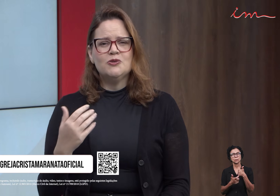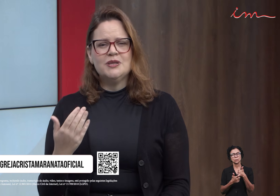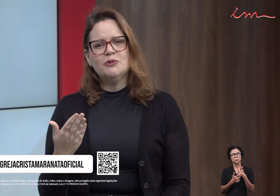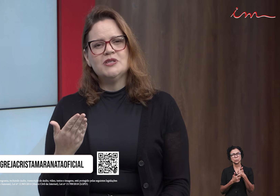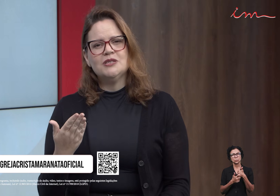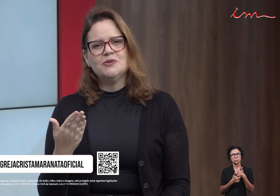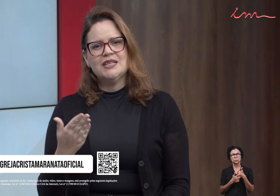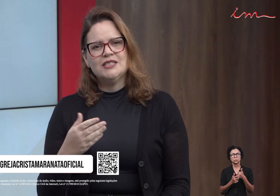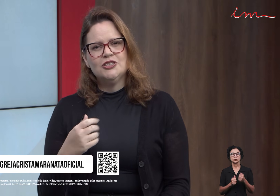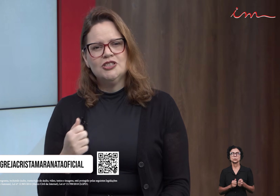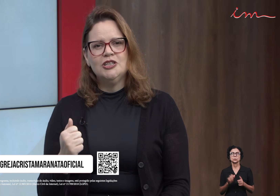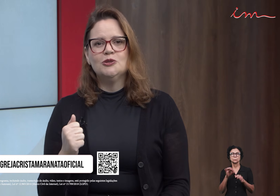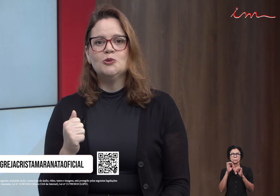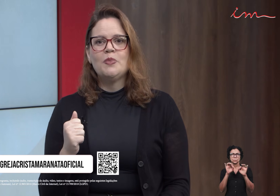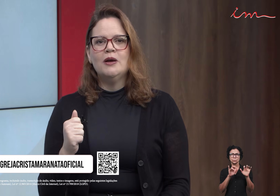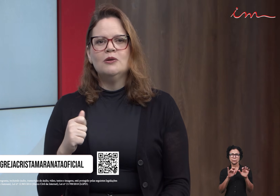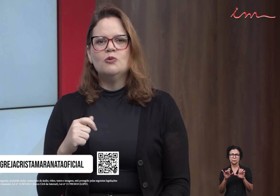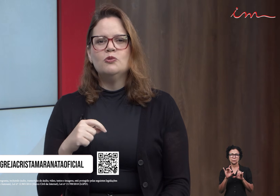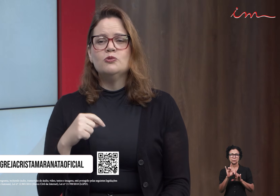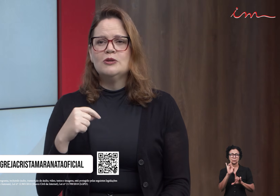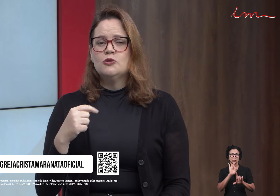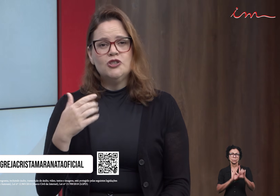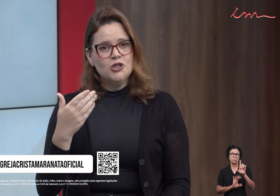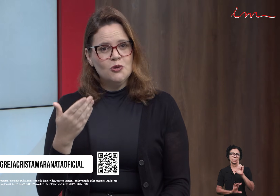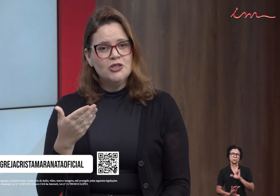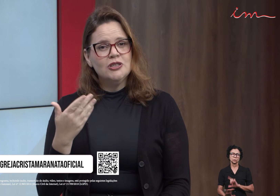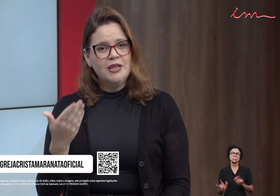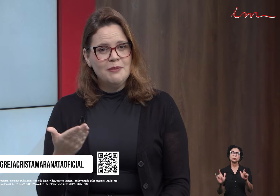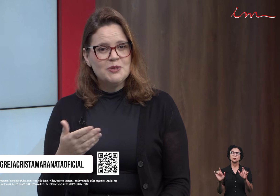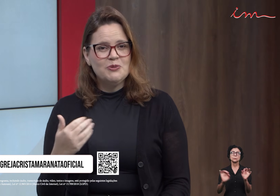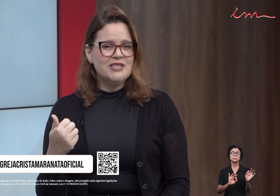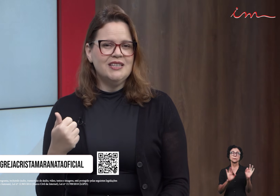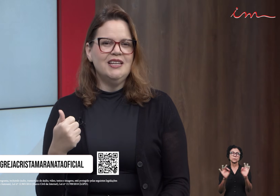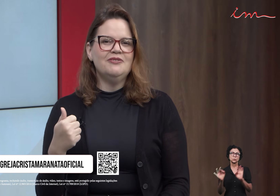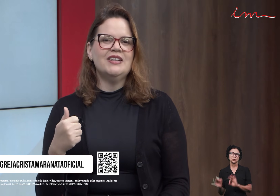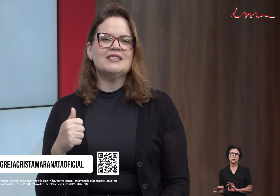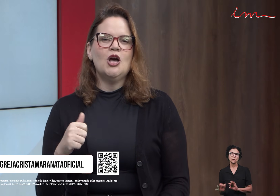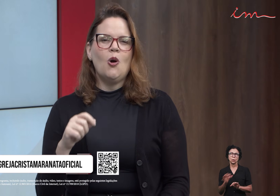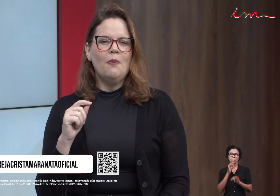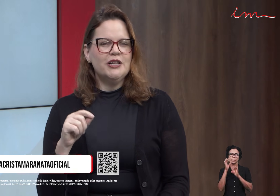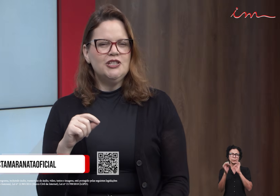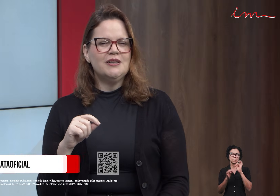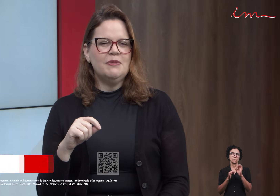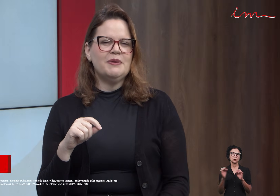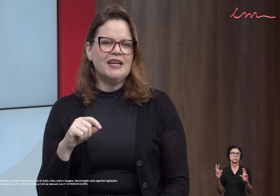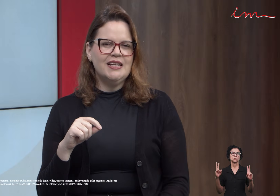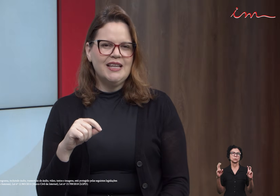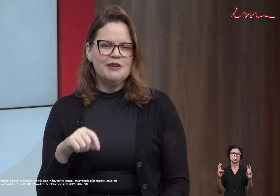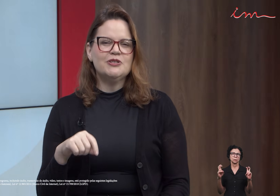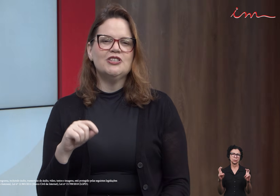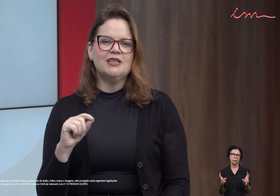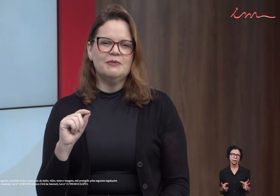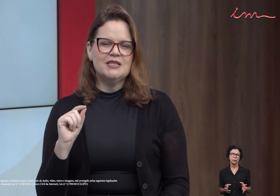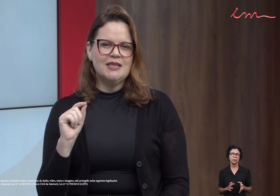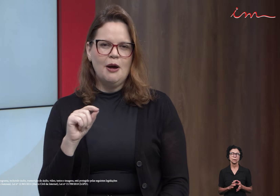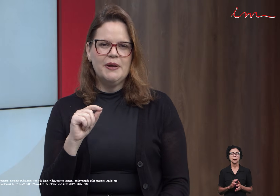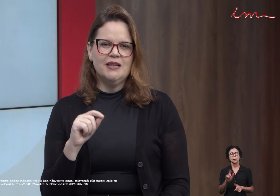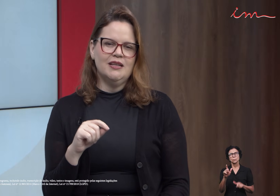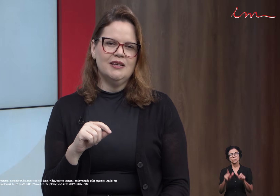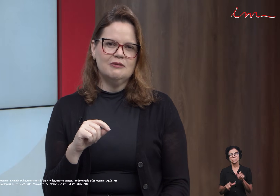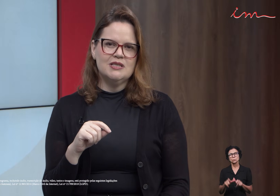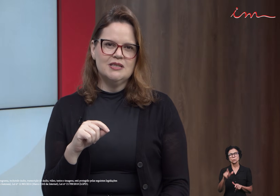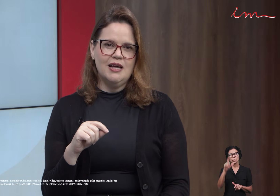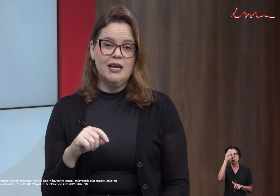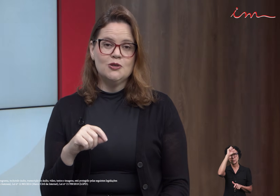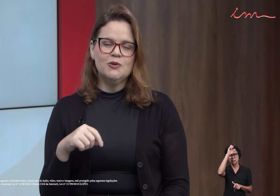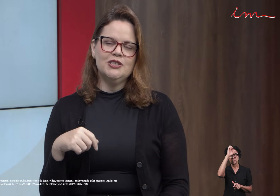da onde que os irmãos estão nos assistindo, sugestões de temas possíveis, compartilha também para aquele intérprete que também está